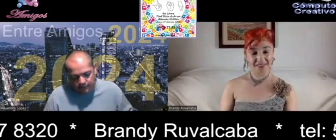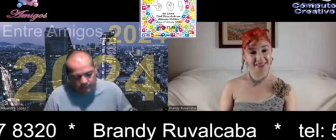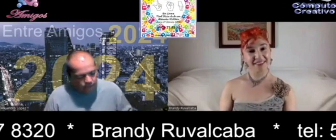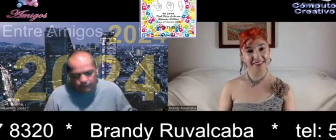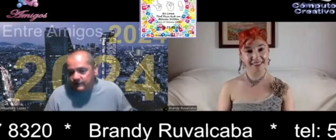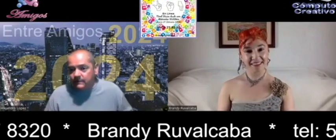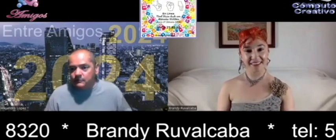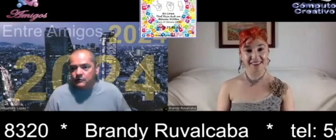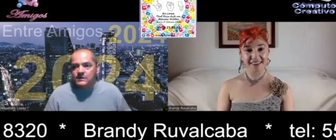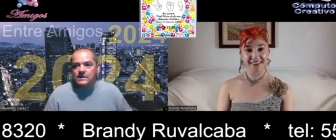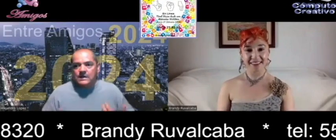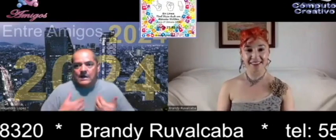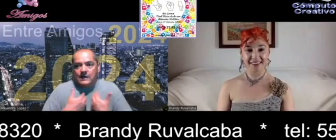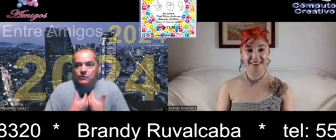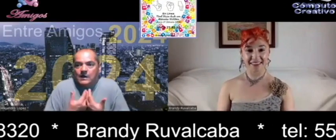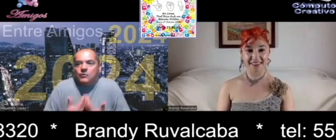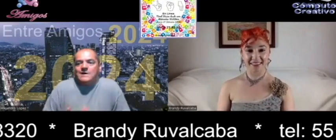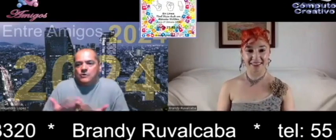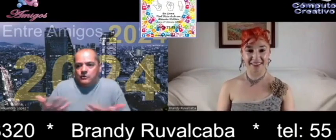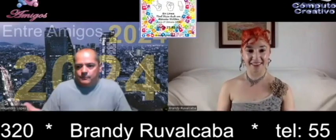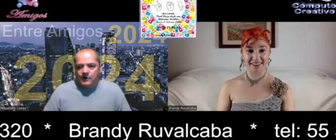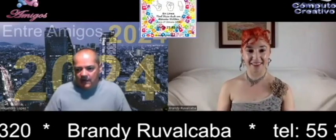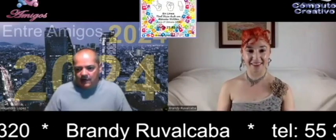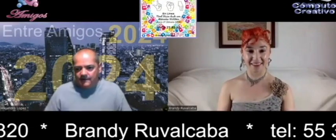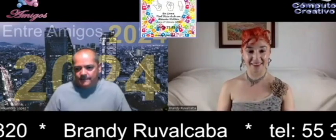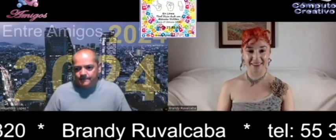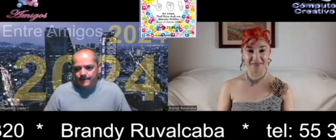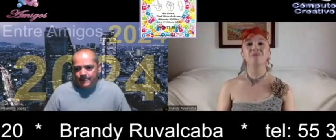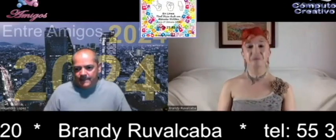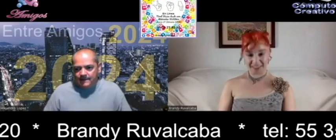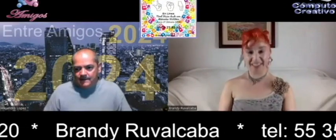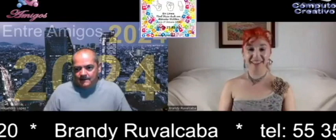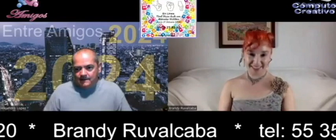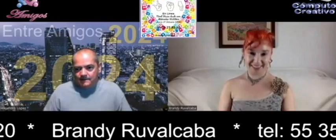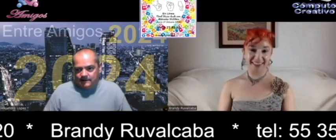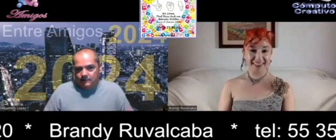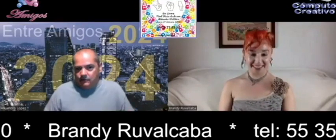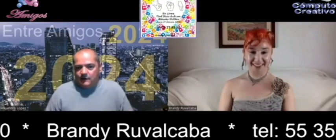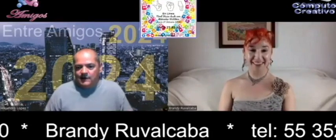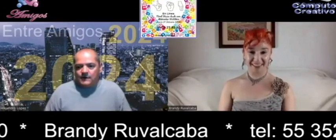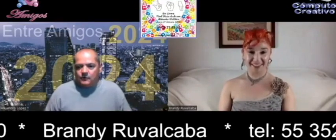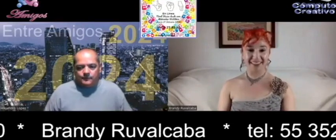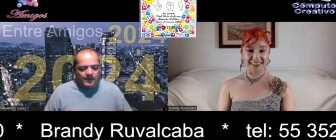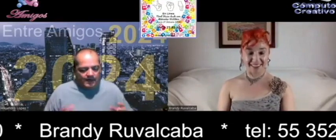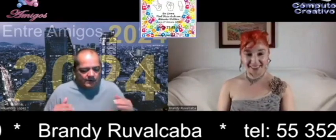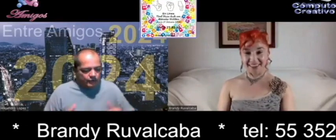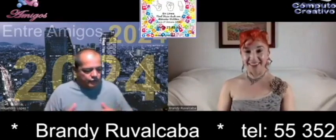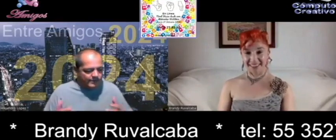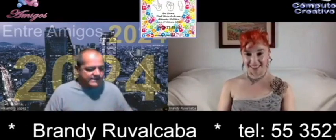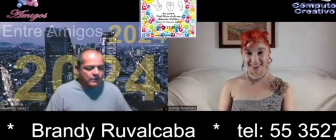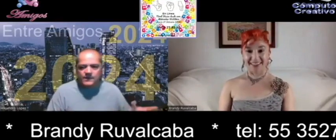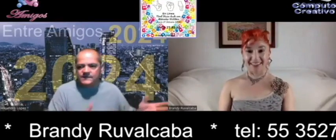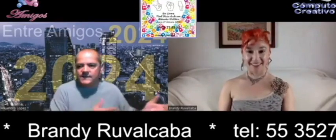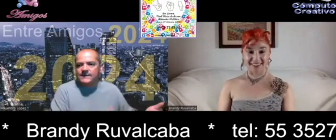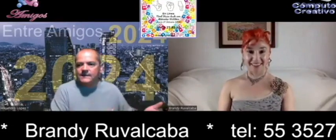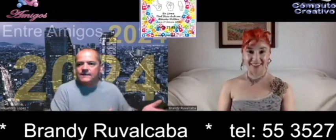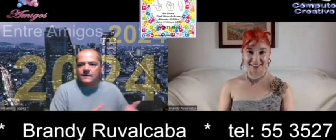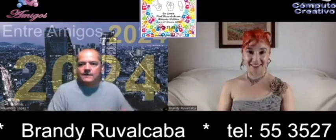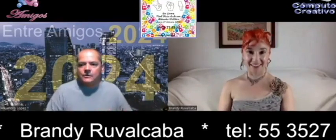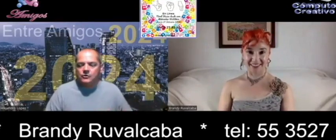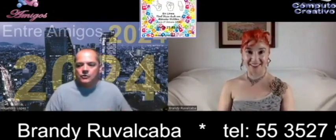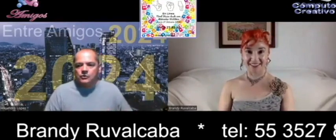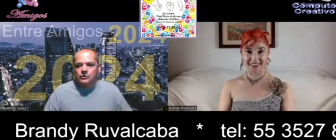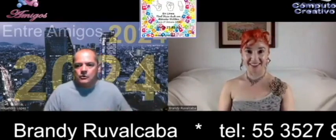pues, como todo el mundo sabemos, hay un lenguaje corporal, Sí, sí, y sí. hay un lenguaje corporal. Cuando tú vas a una cita